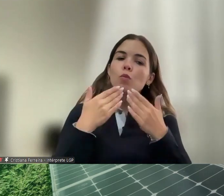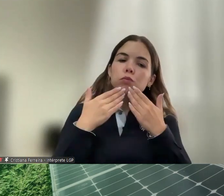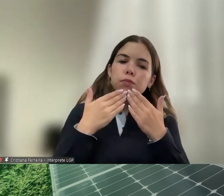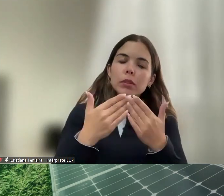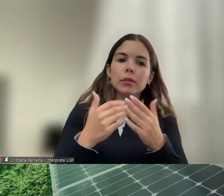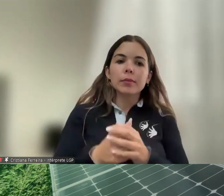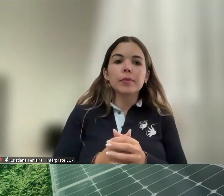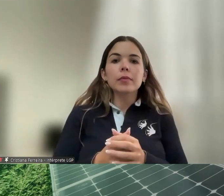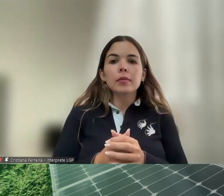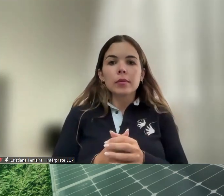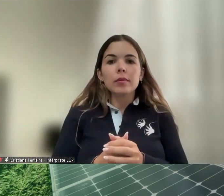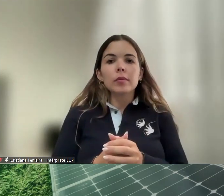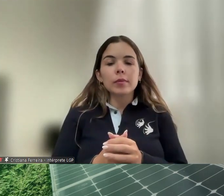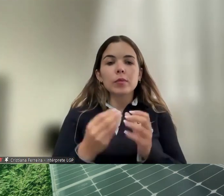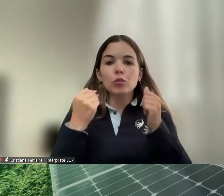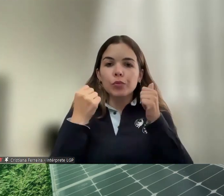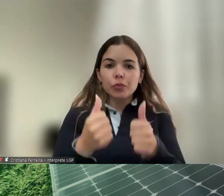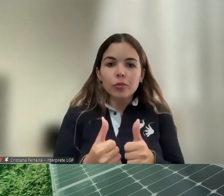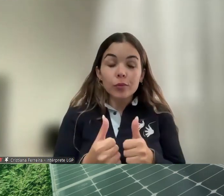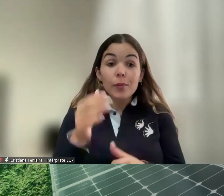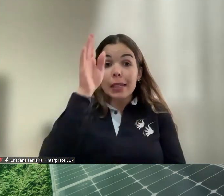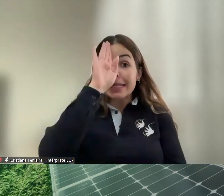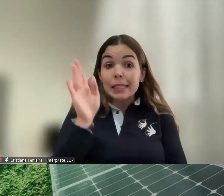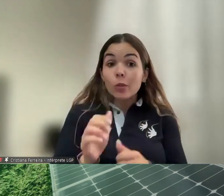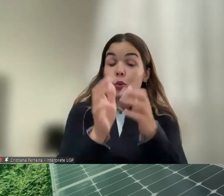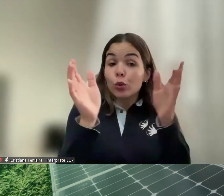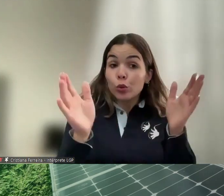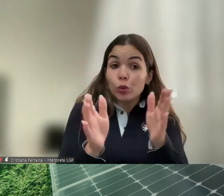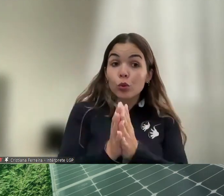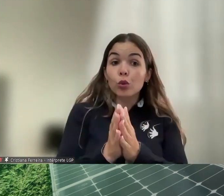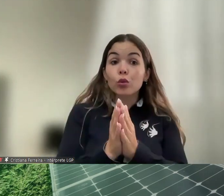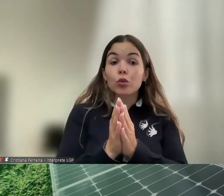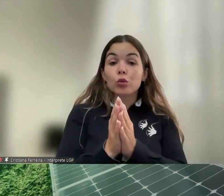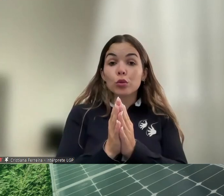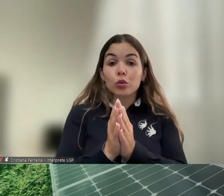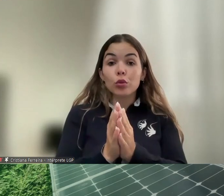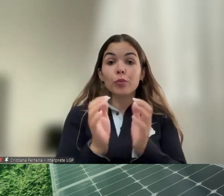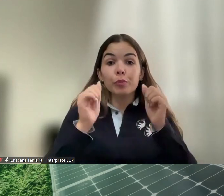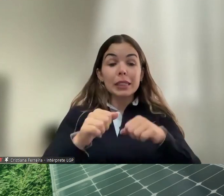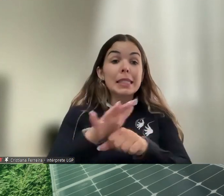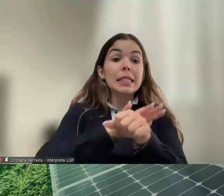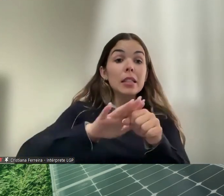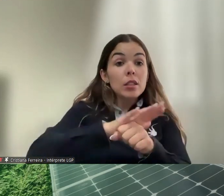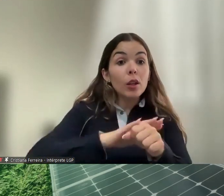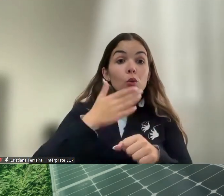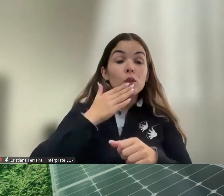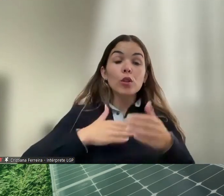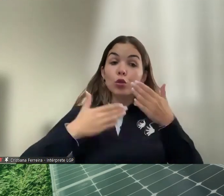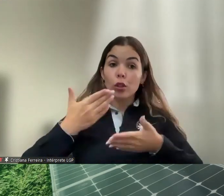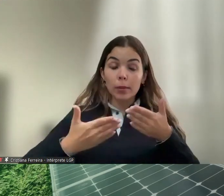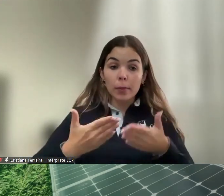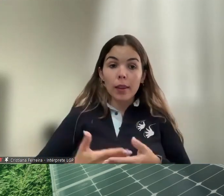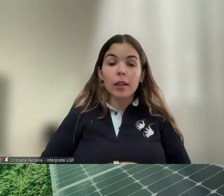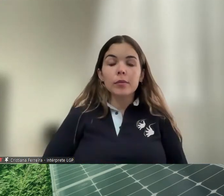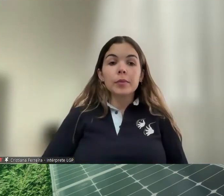muito gratificante saber que todos estamos comprometidos com as questões da sustentabilidade. É